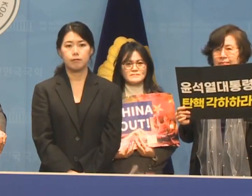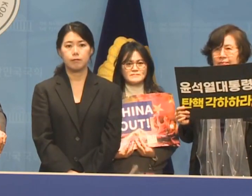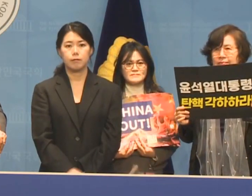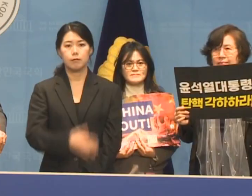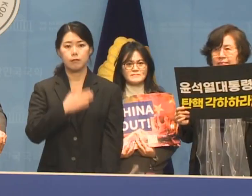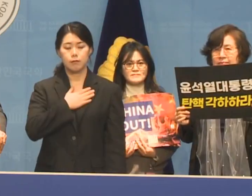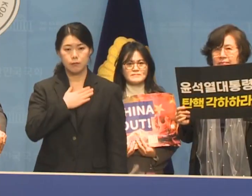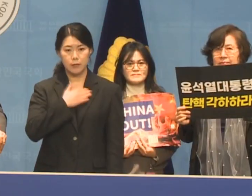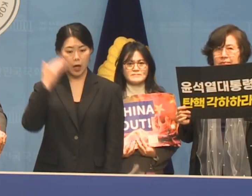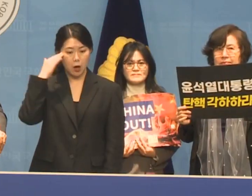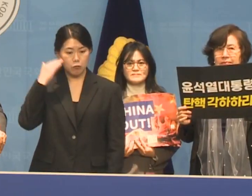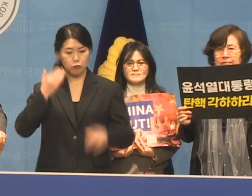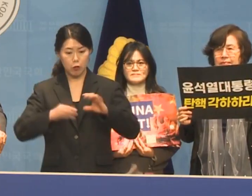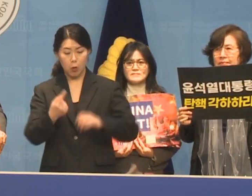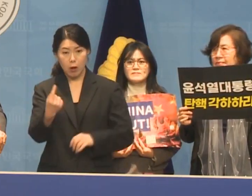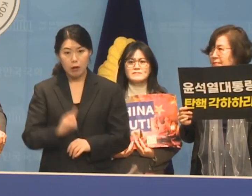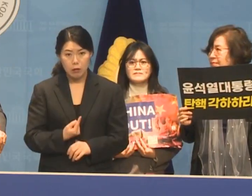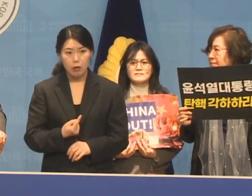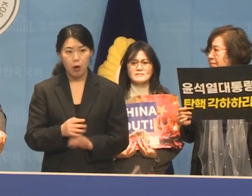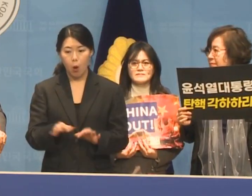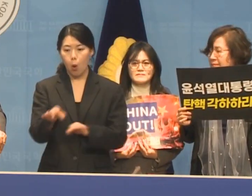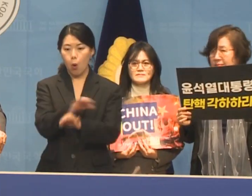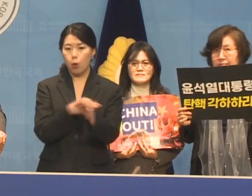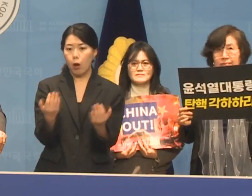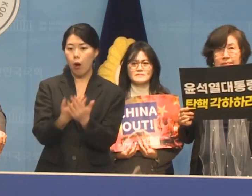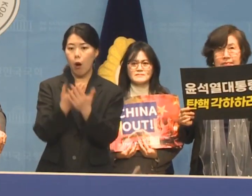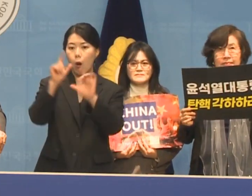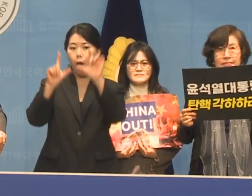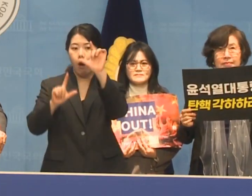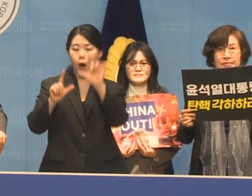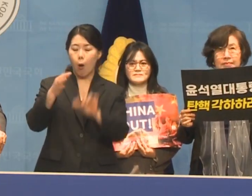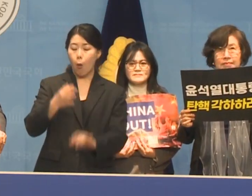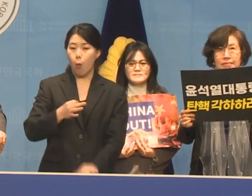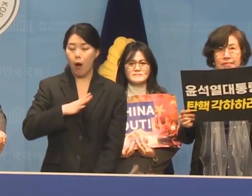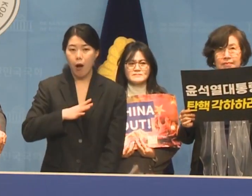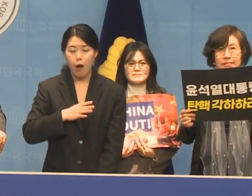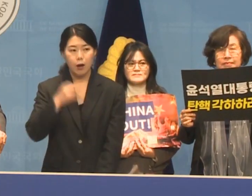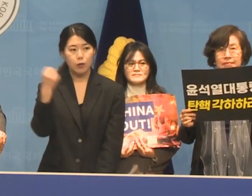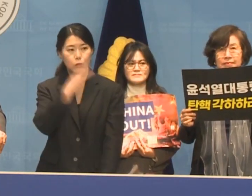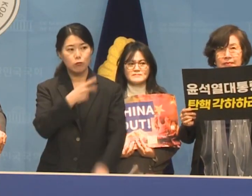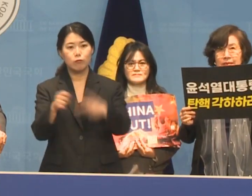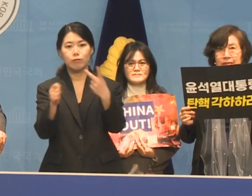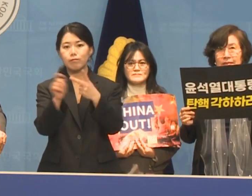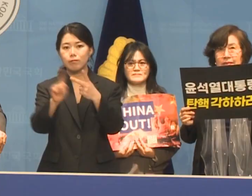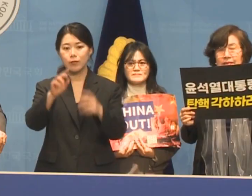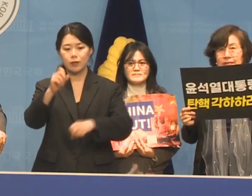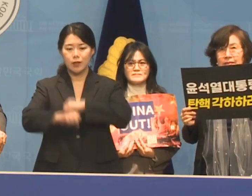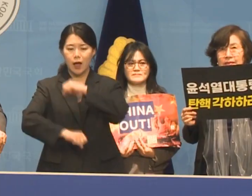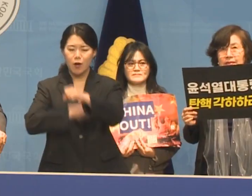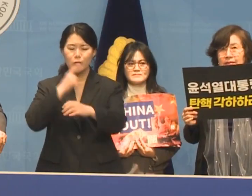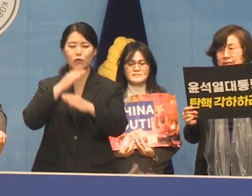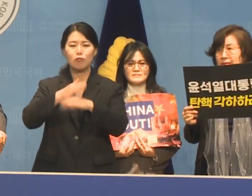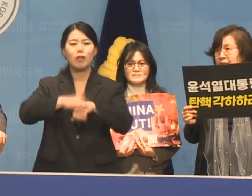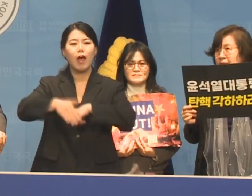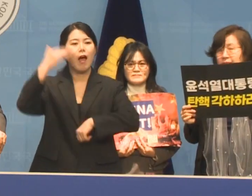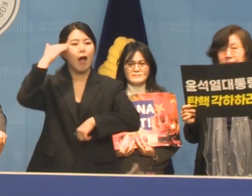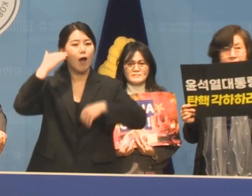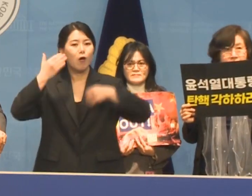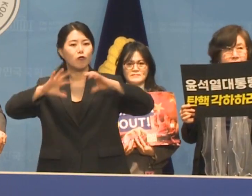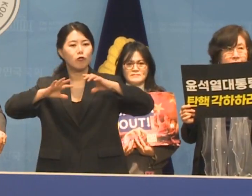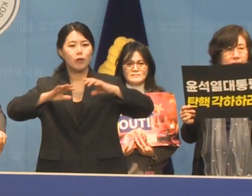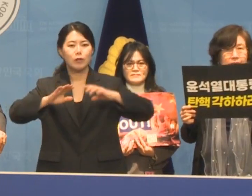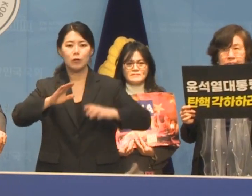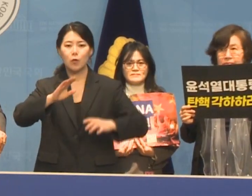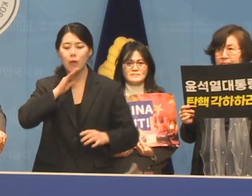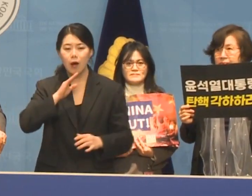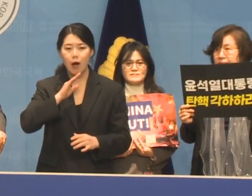저는 남한에 와서 처음에는 한국의 경제 발전상에 놀랐고 두 번째는 자유민주주의 국가 대한민국이